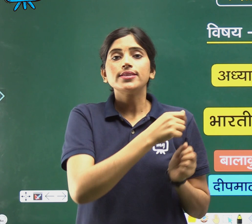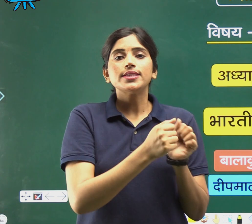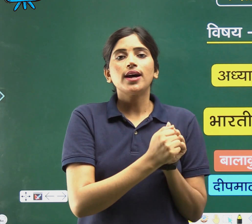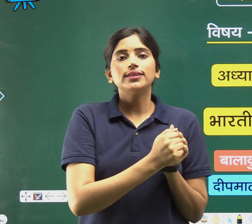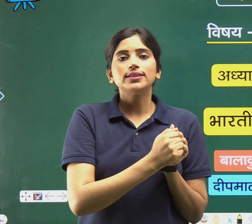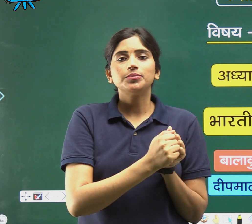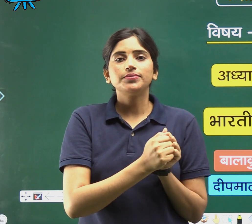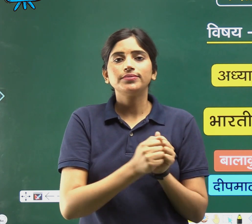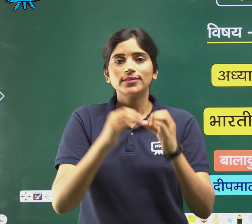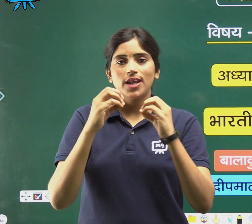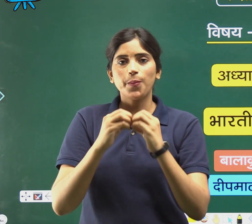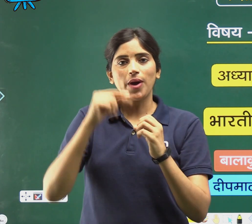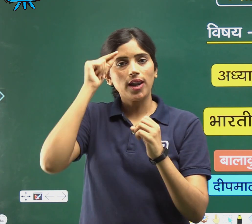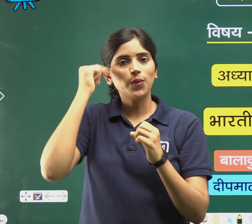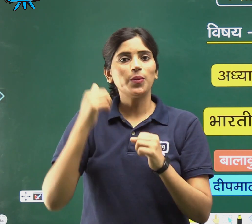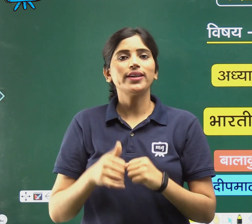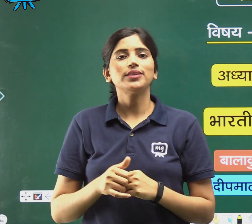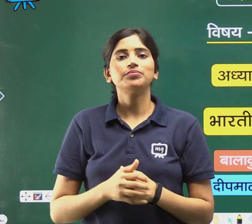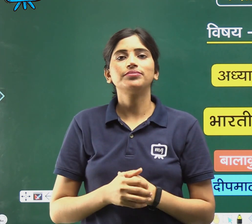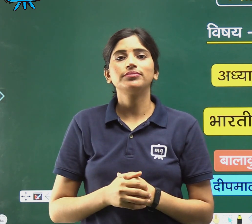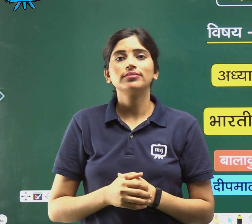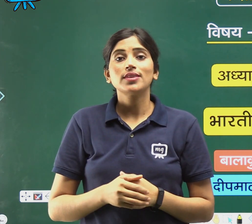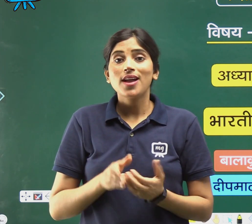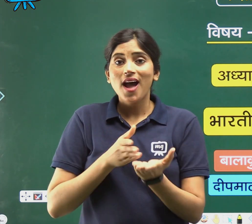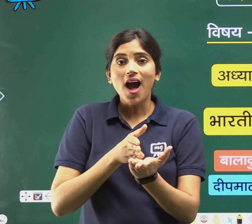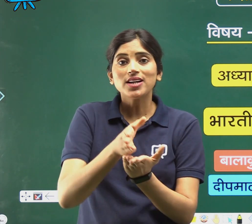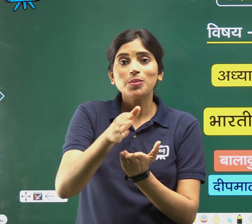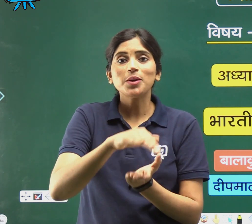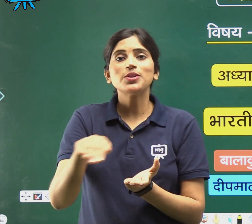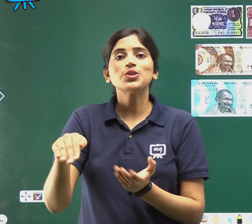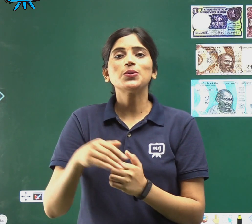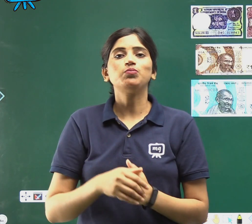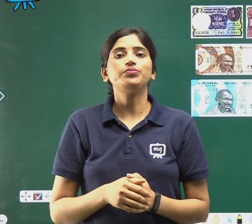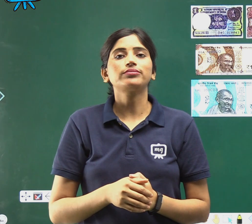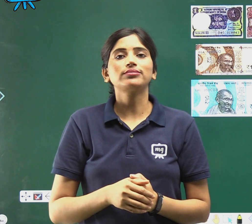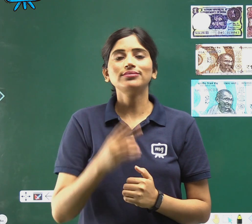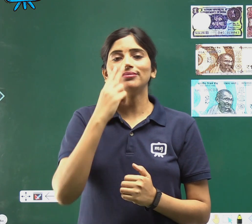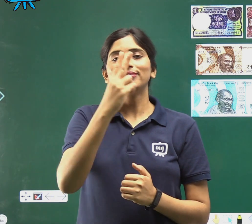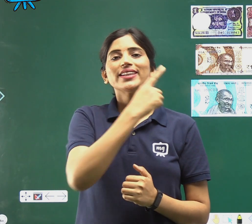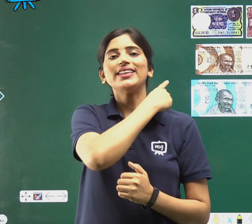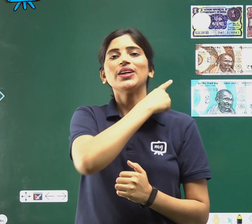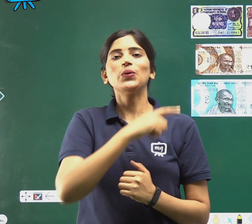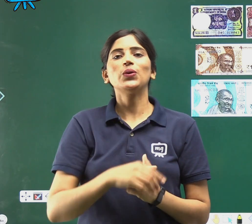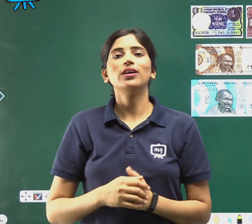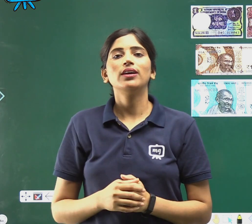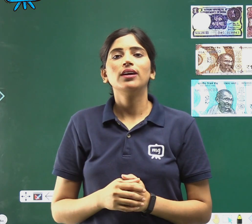साथ बाला कुमारी। आगे बढ़े बच्चों। देखो,